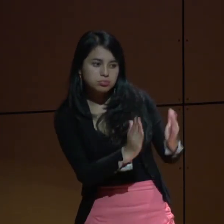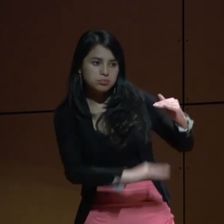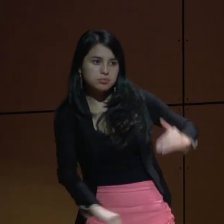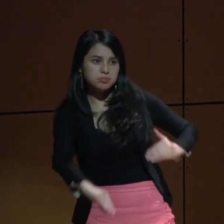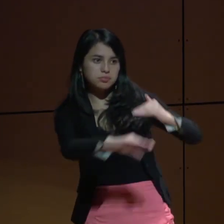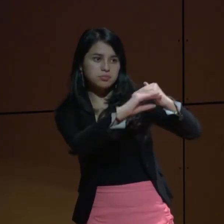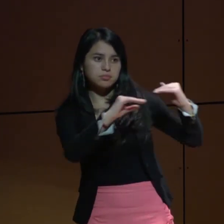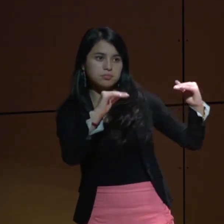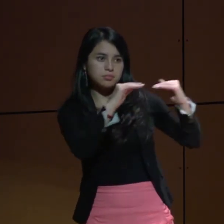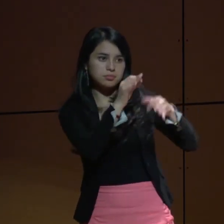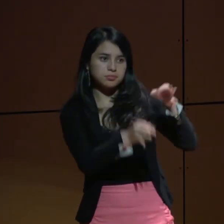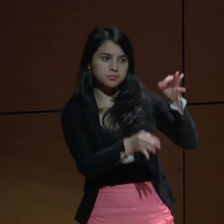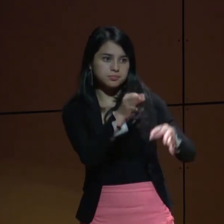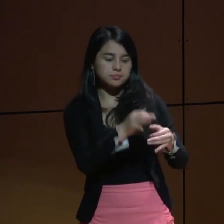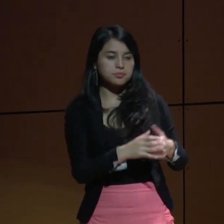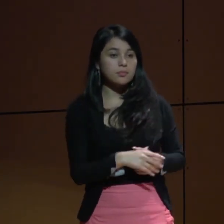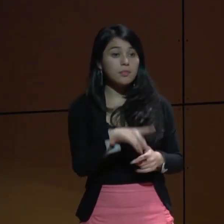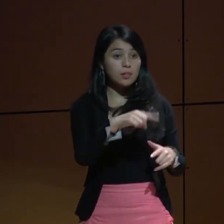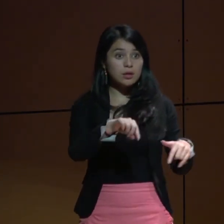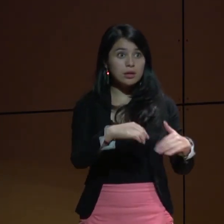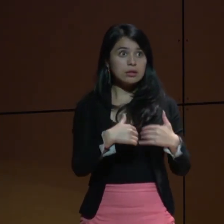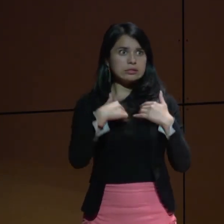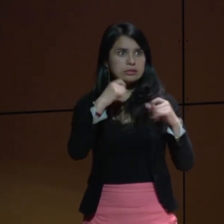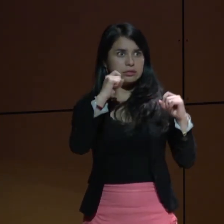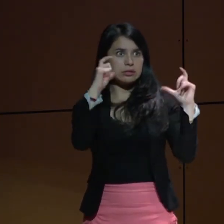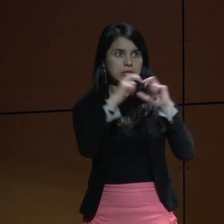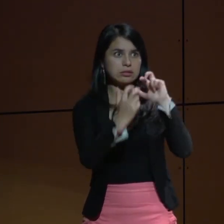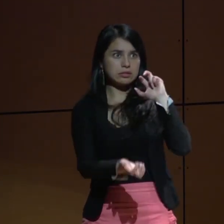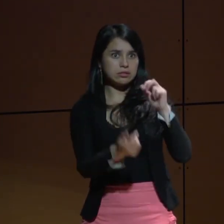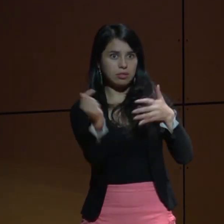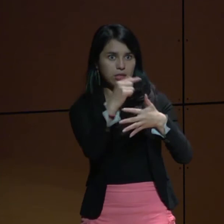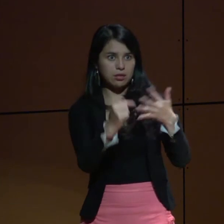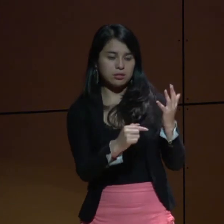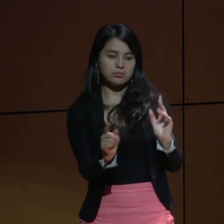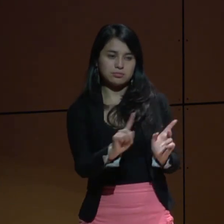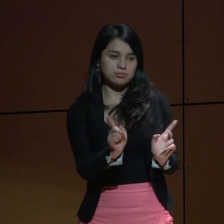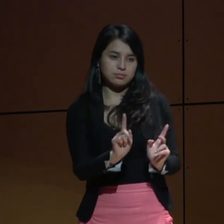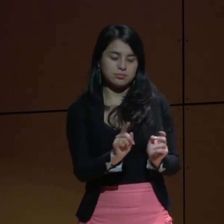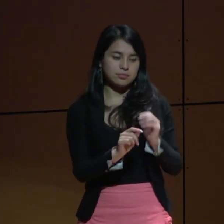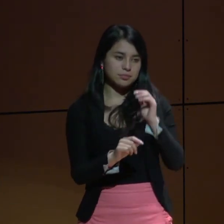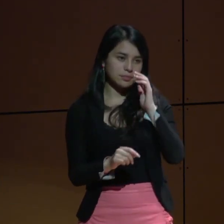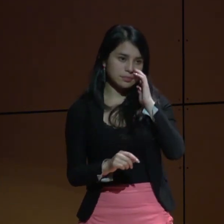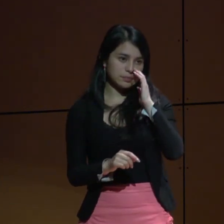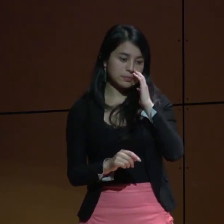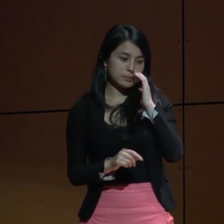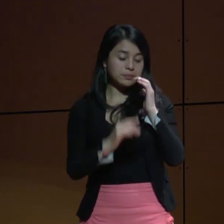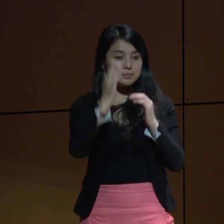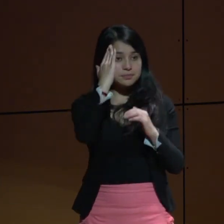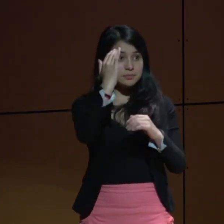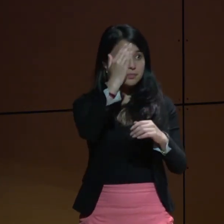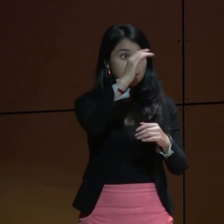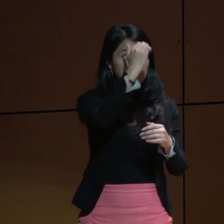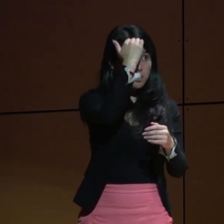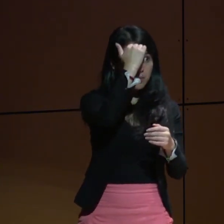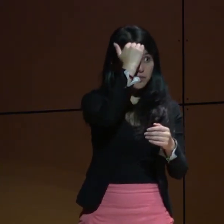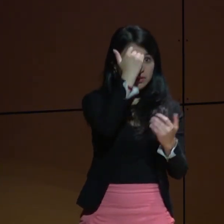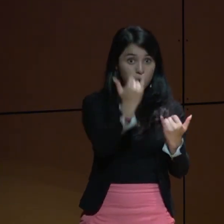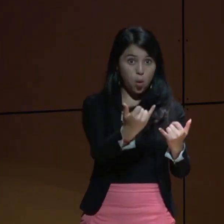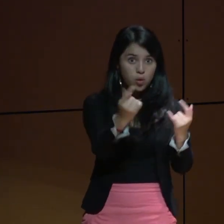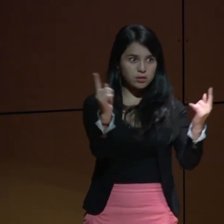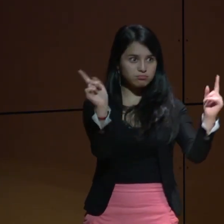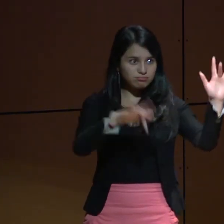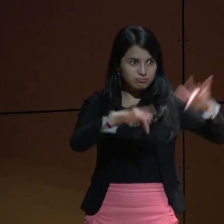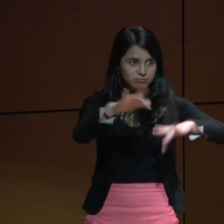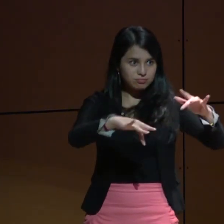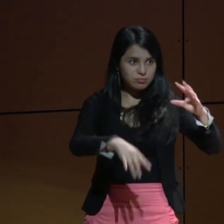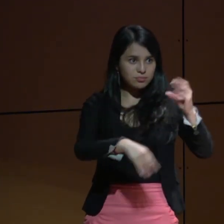justa. Pero no se asusten ni se asombren con estos requisitos, porque los maestros que hoy nos